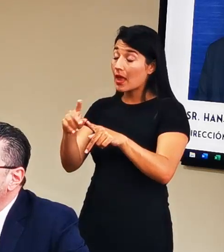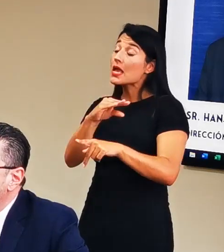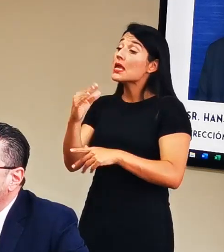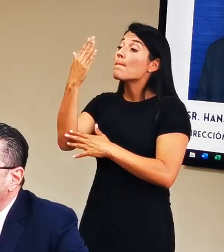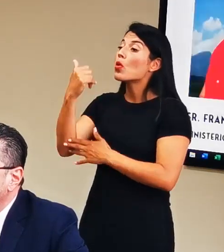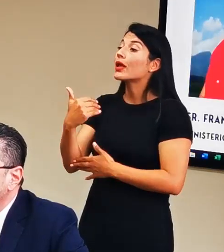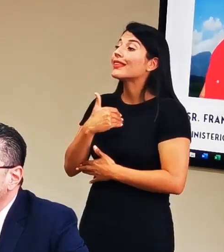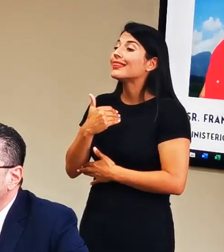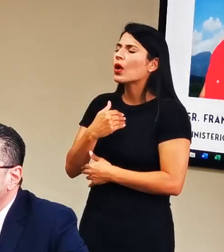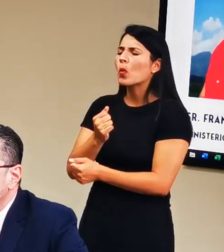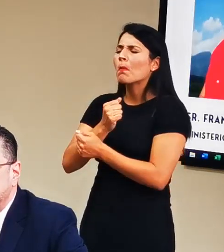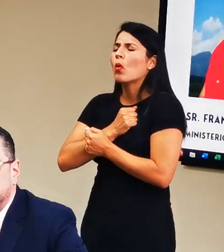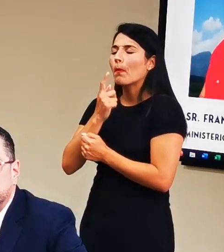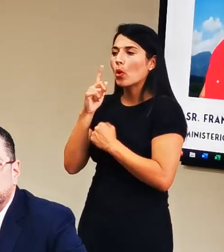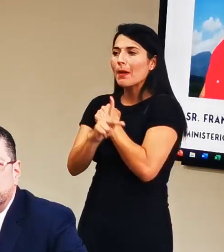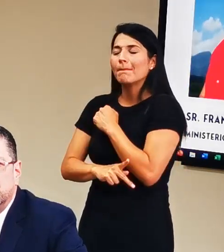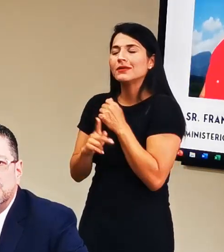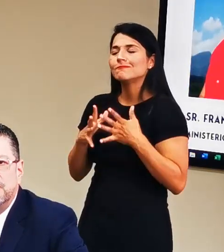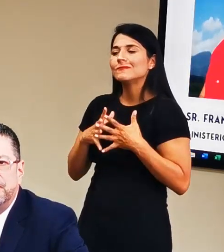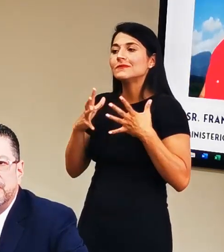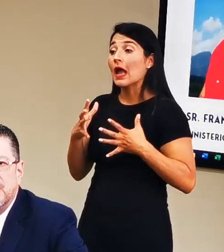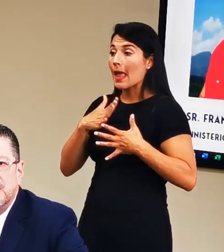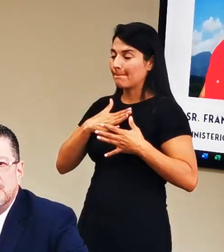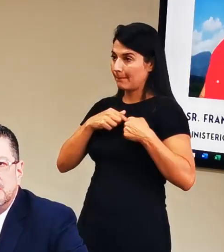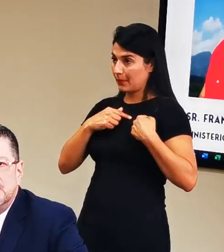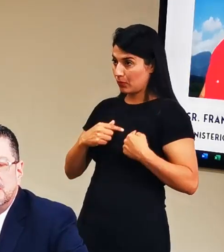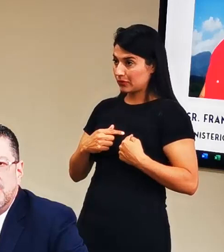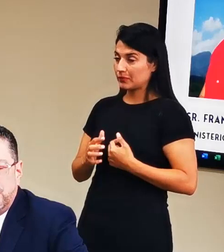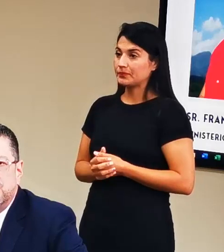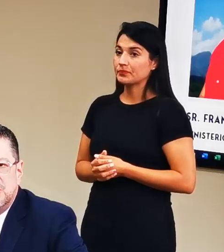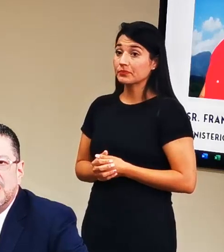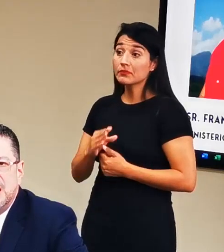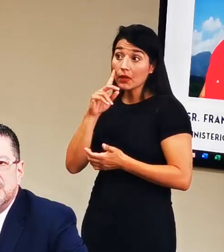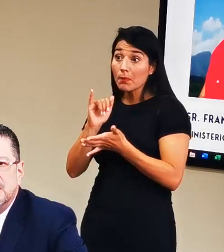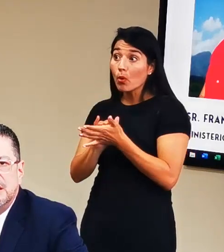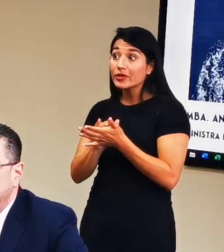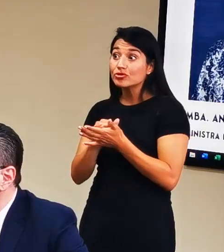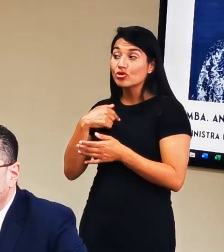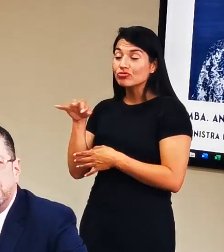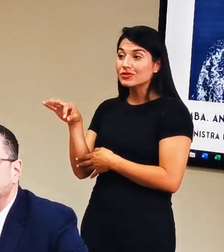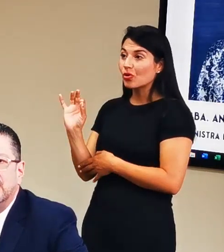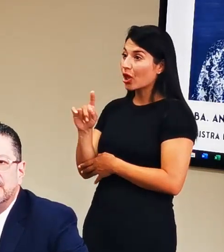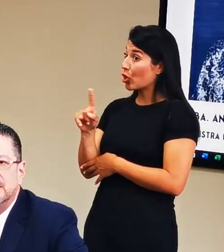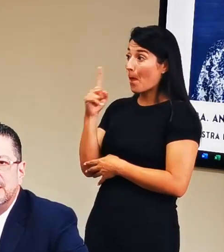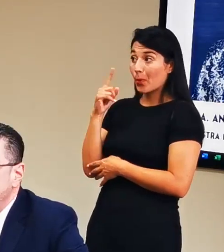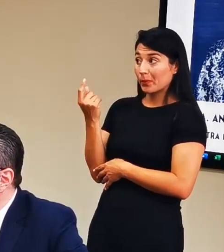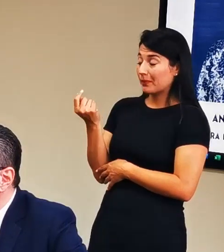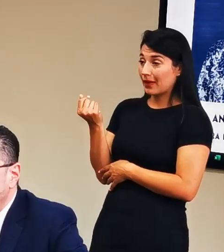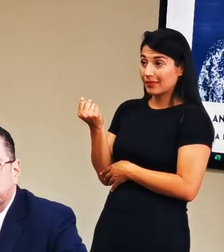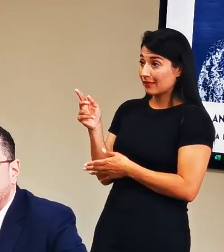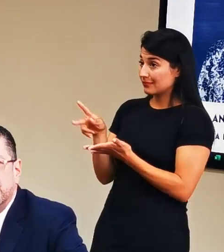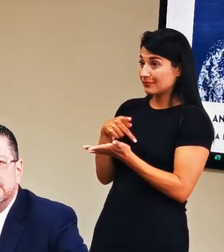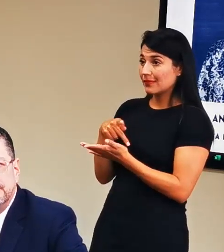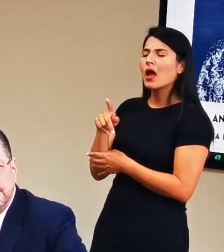porque tengo un patriotismo ferviente en mi corazón. Y por eso están aquí, no es por la plata.